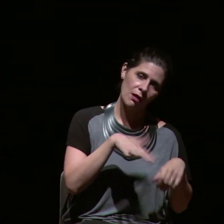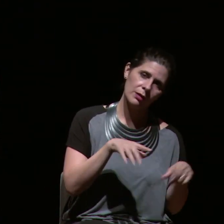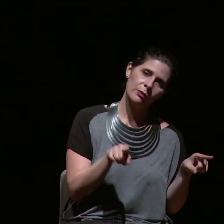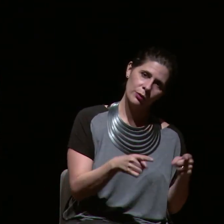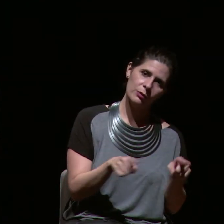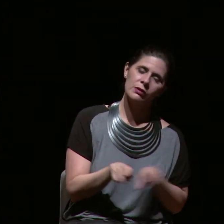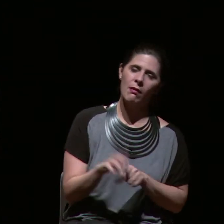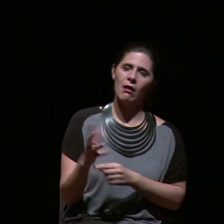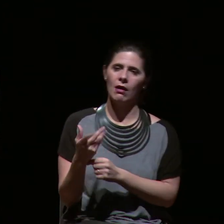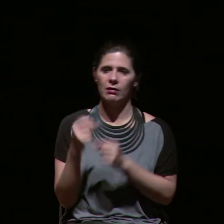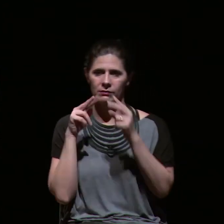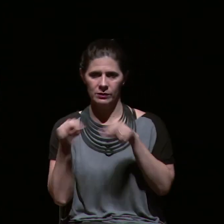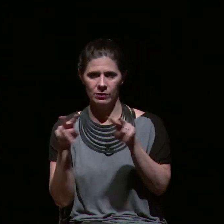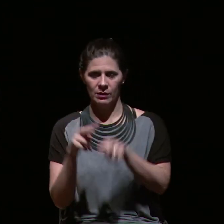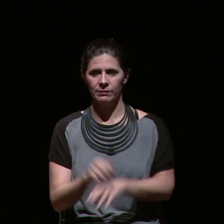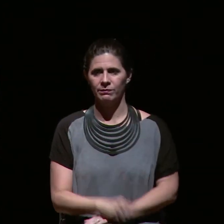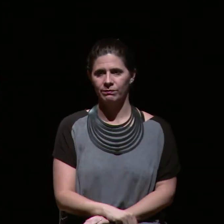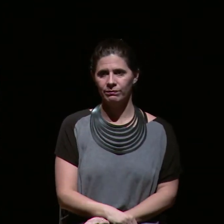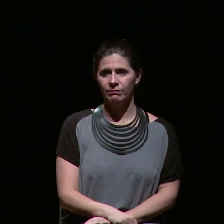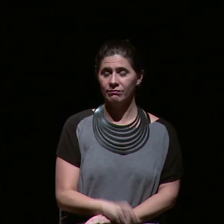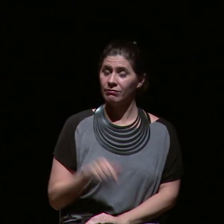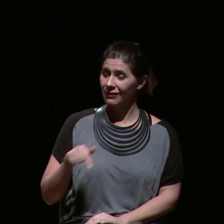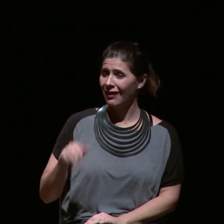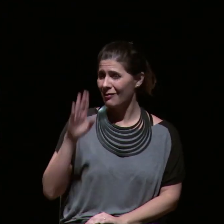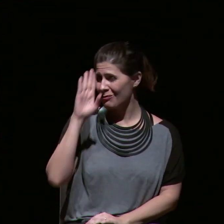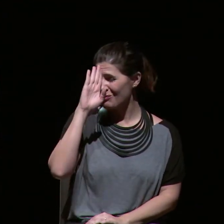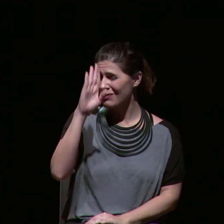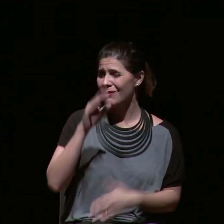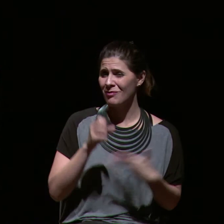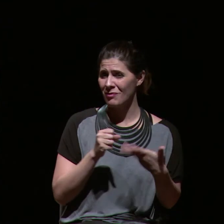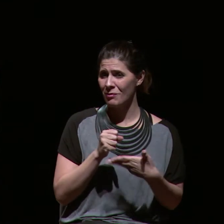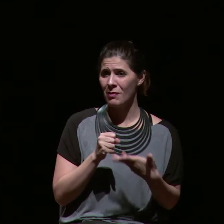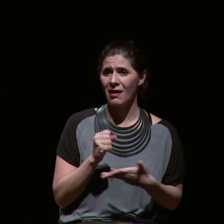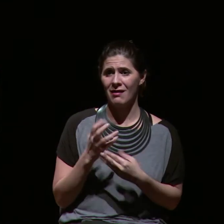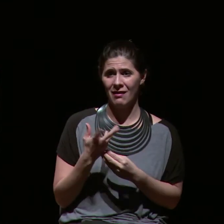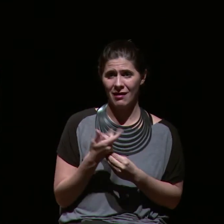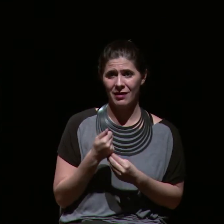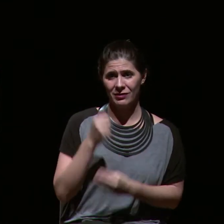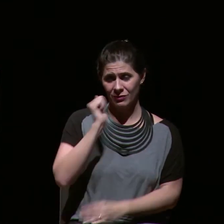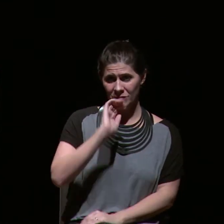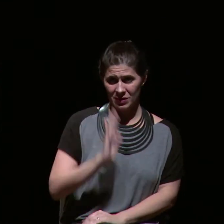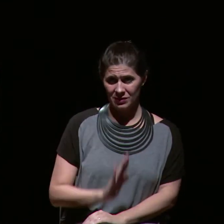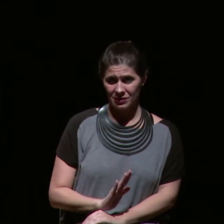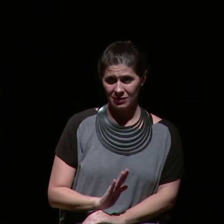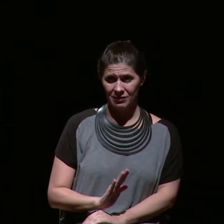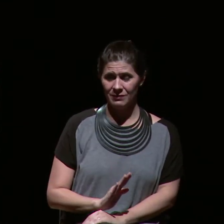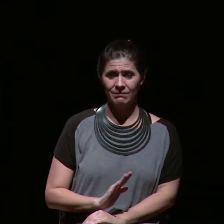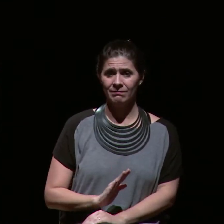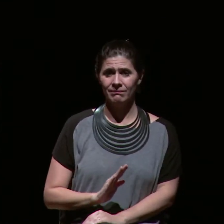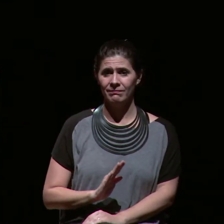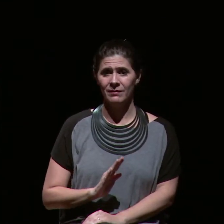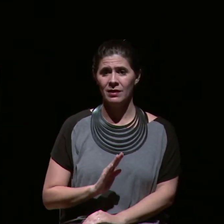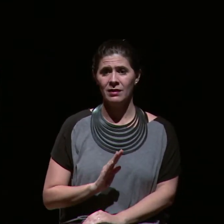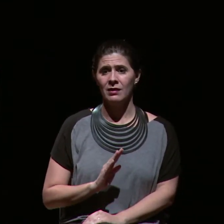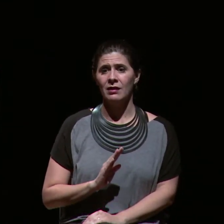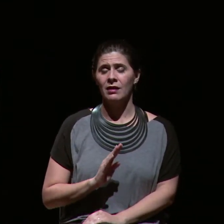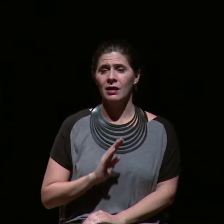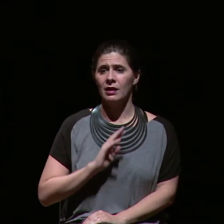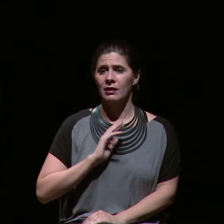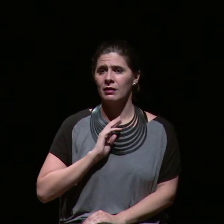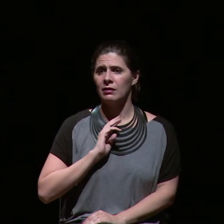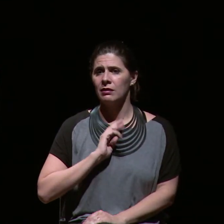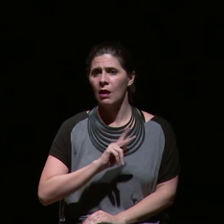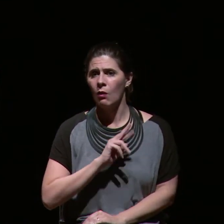Fundamento das artes no Brasil, portanto, referência fundamental da arte brasileira. Não capítulo, não vertente, mas a arte